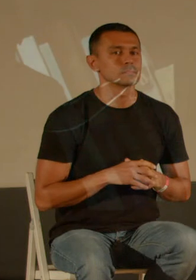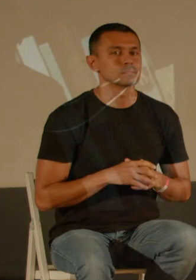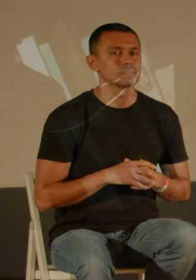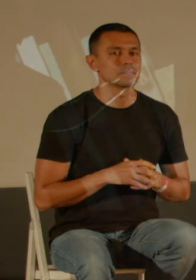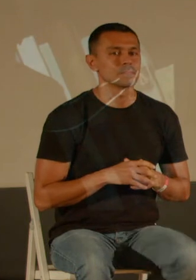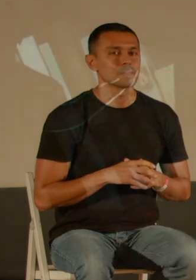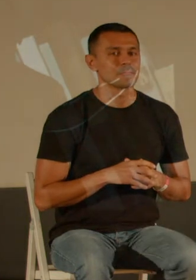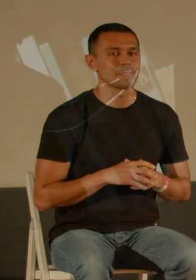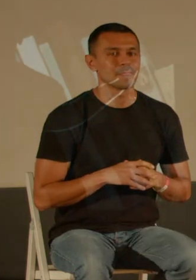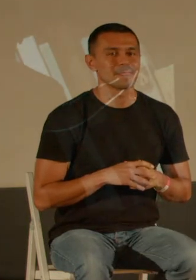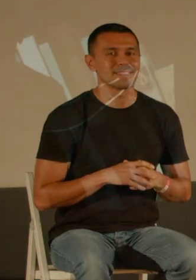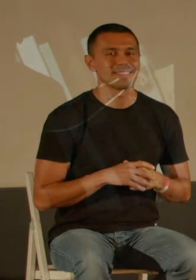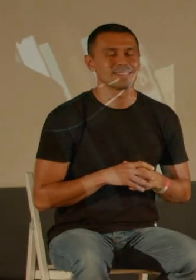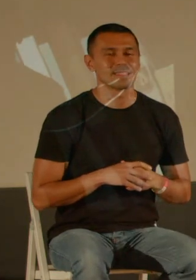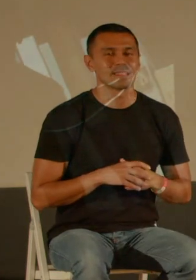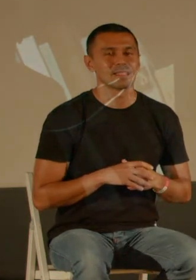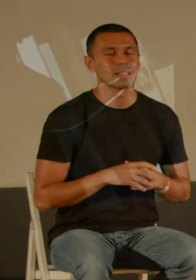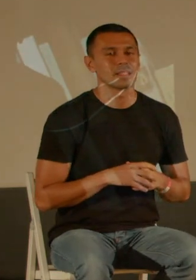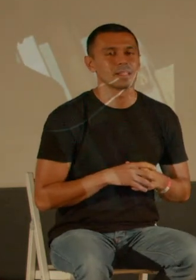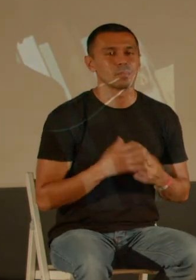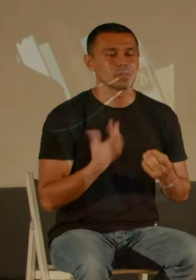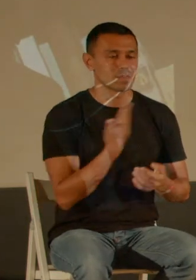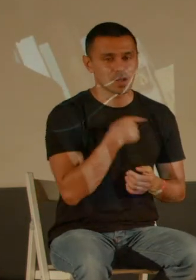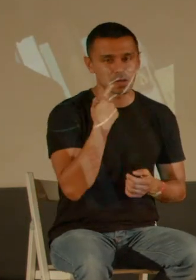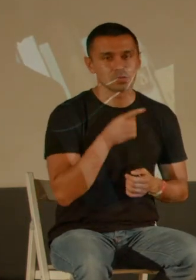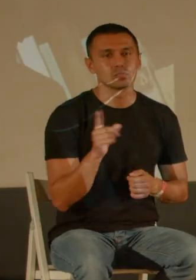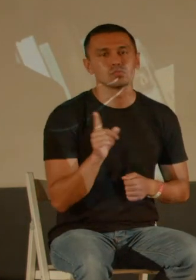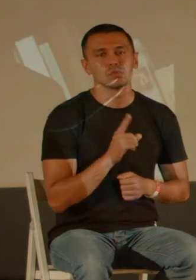Так, нам подобається діалог, класно.